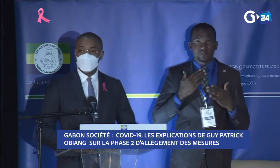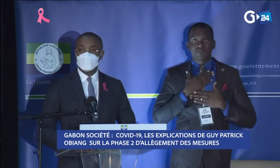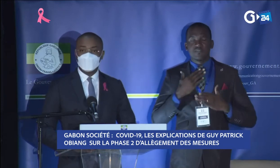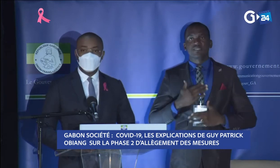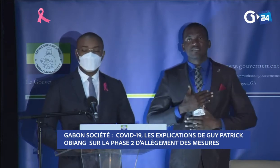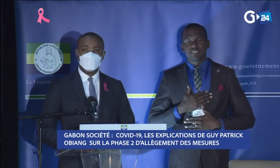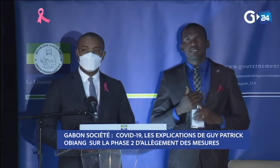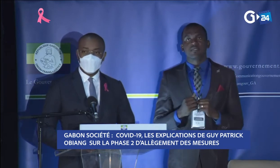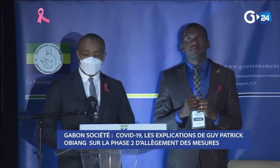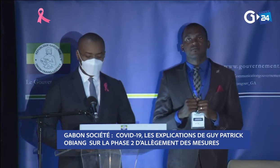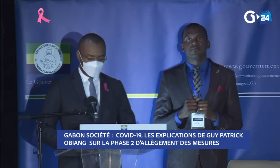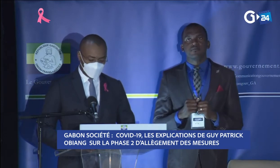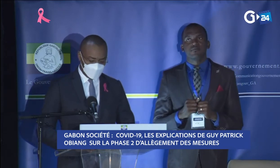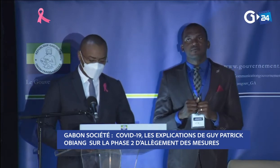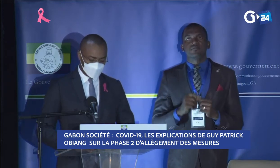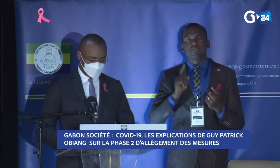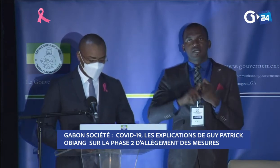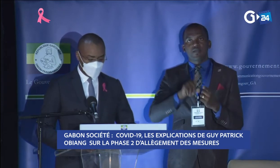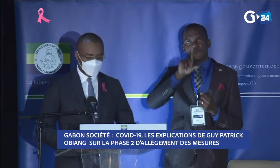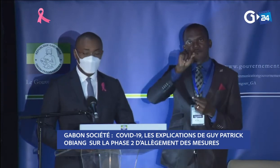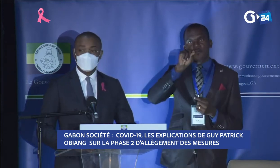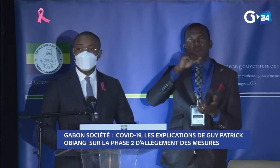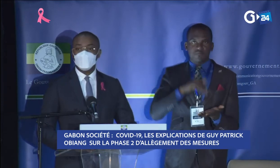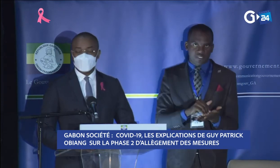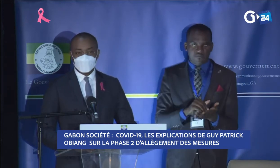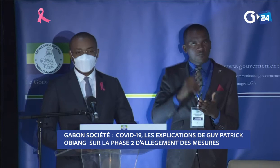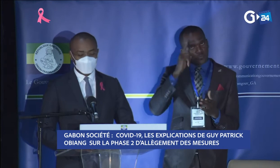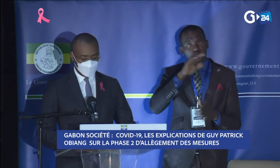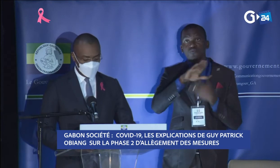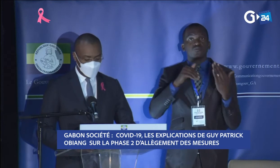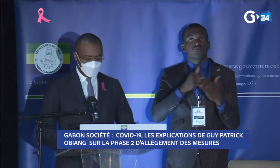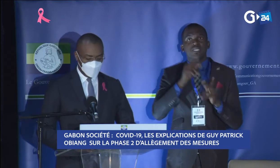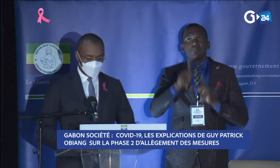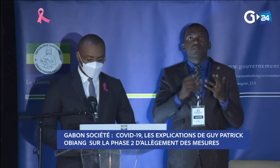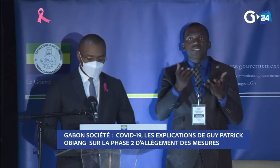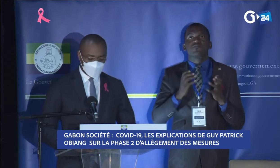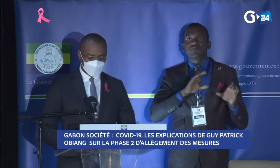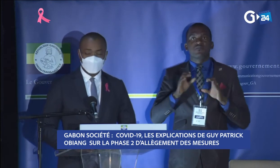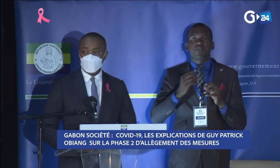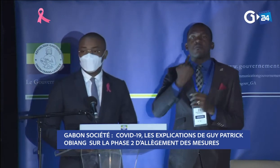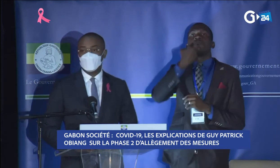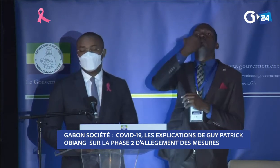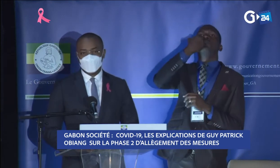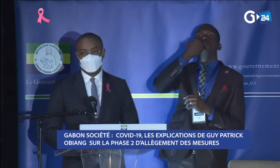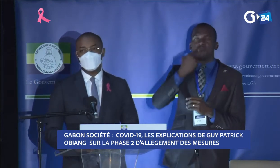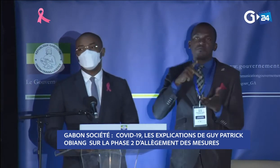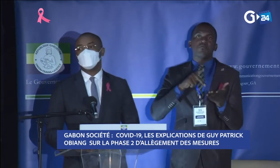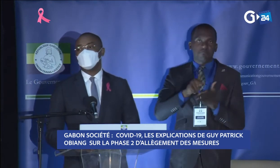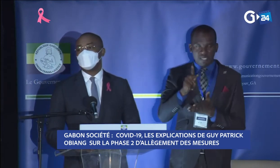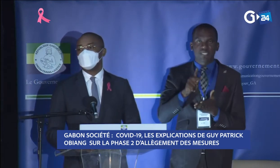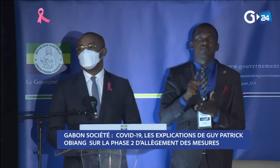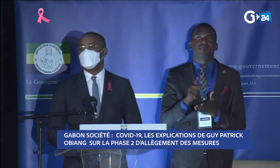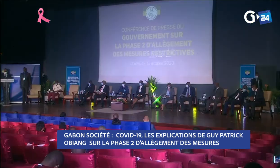trouve sera à 20 000 francs pour tous les passagers en provenance des vols